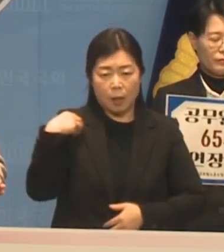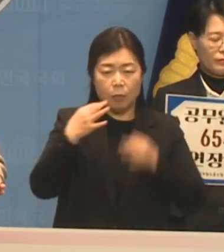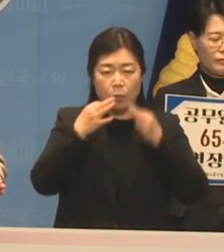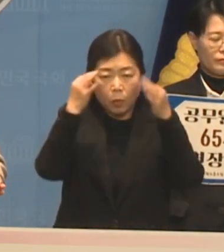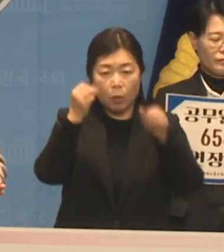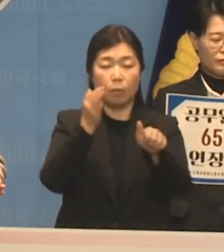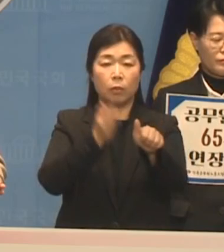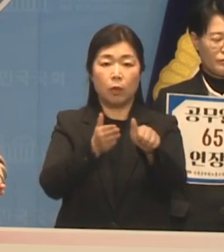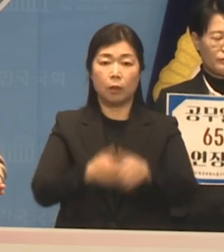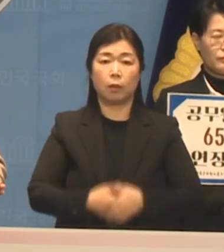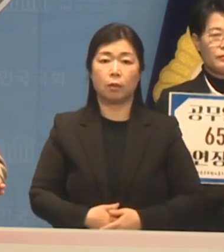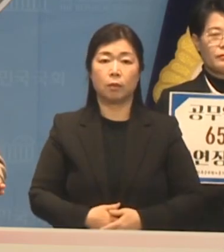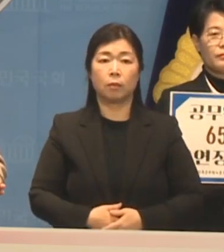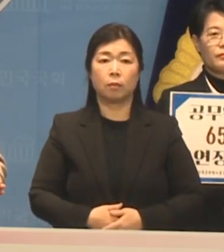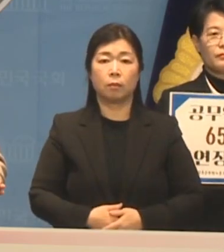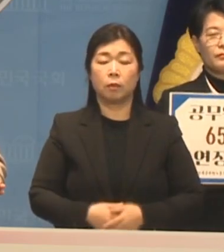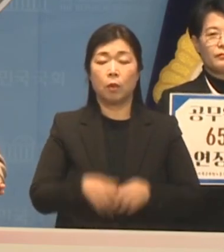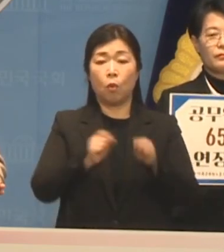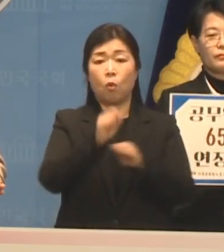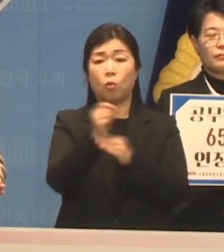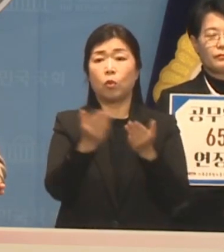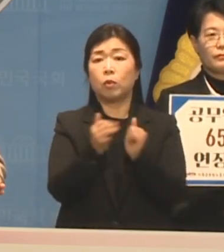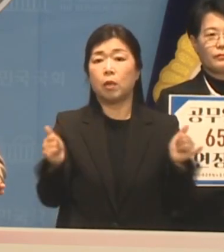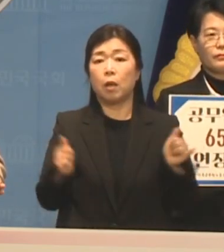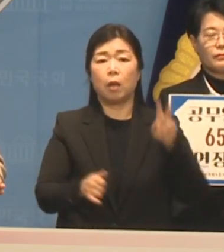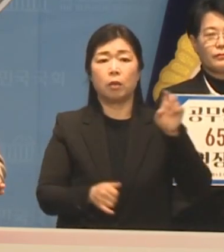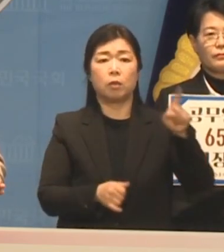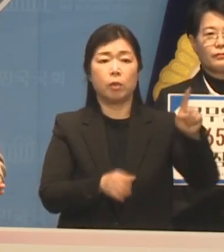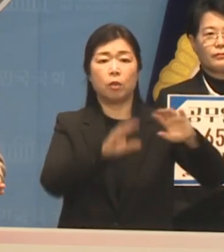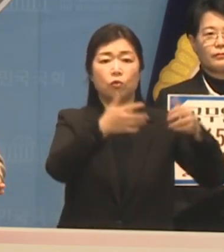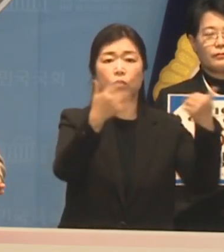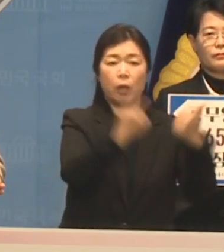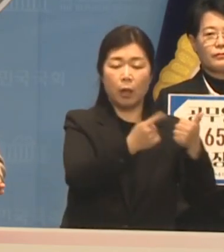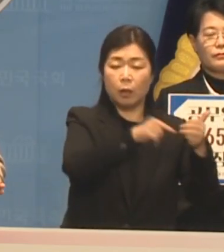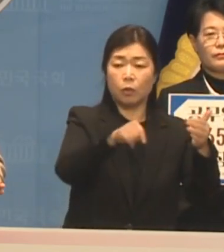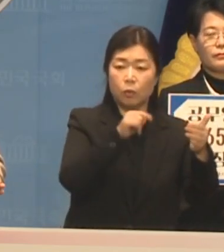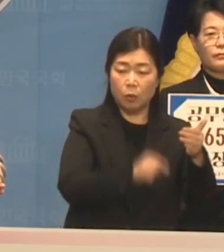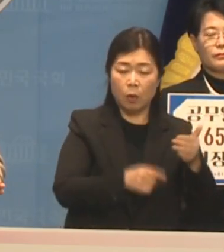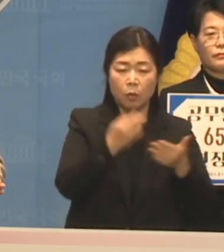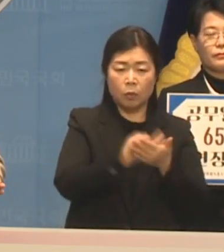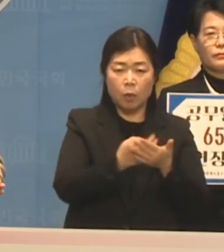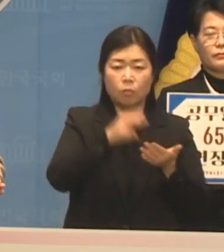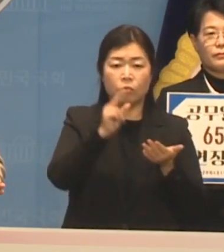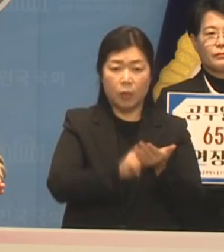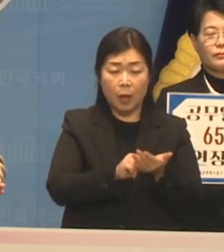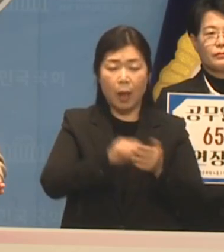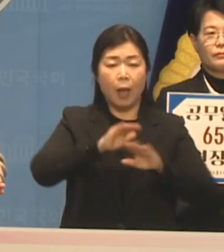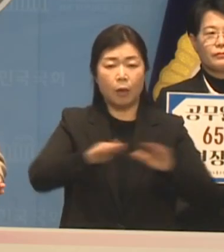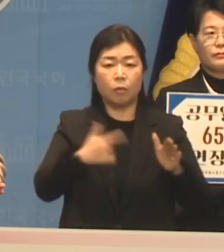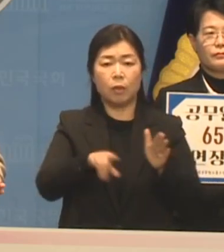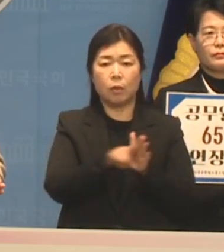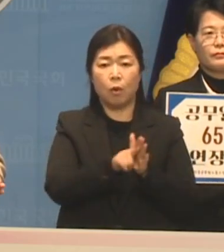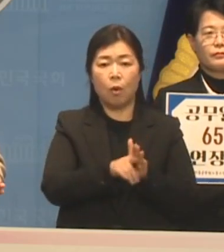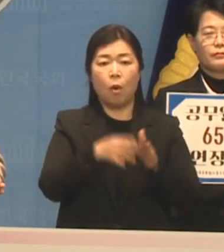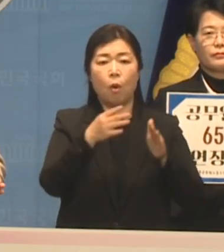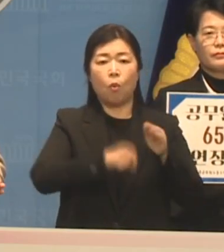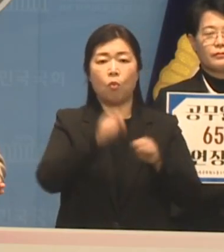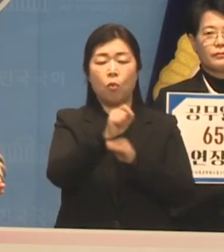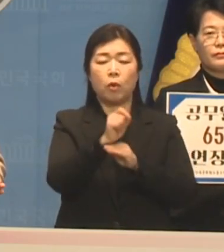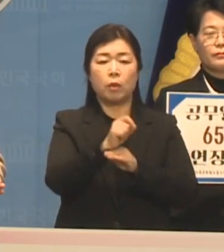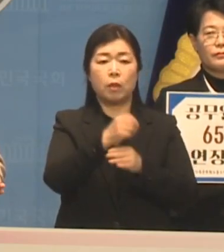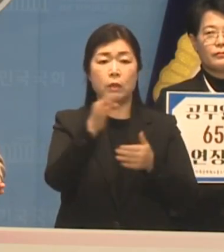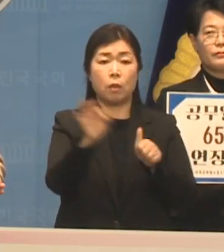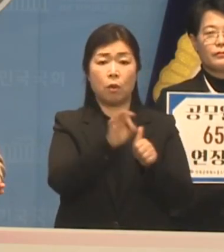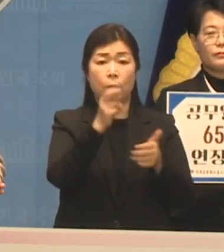한다. 공무원 노동자들은 21대 국회에서도 공무원의 소득 공백 해소를 위한 공무원연금법